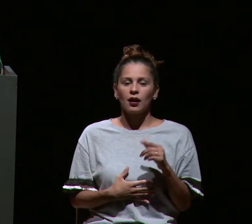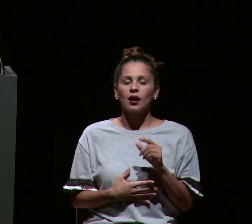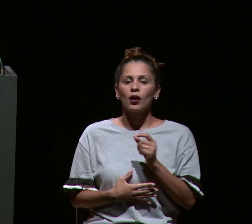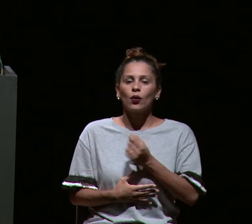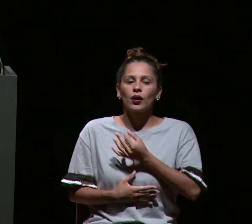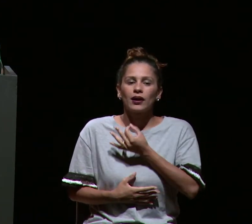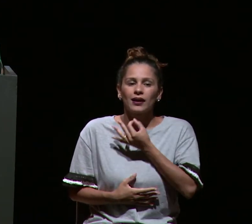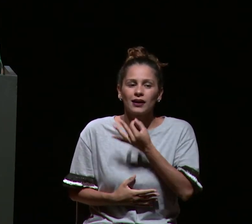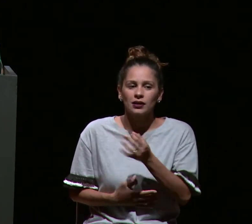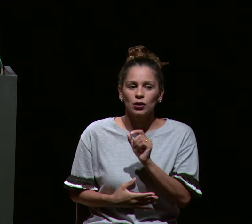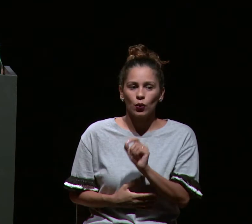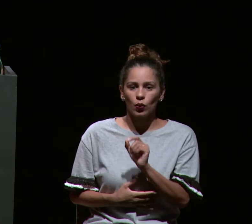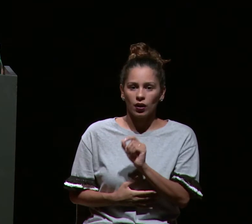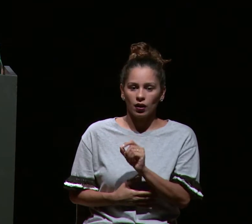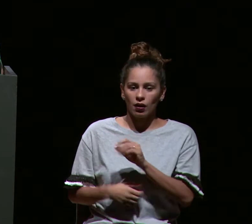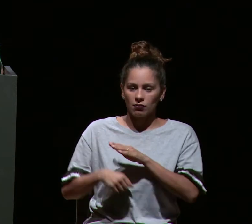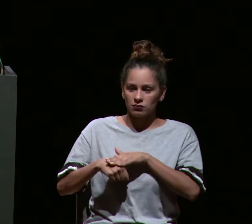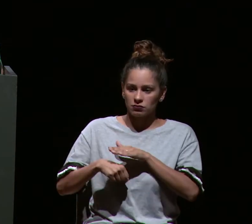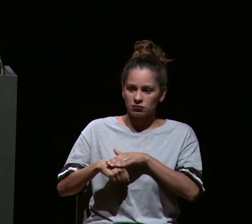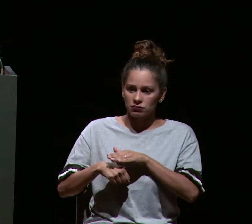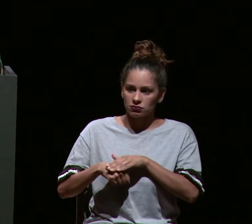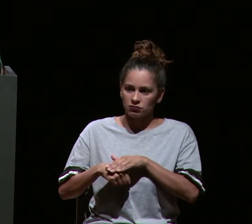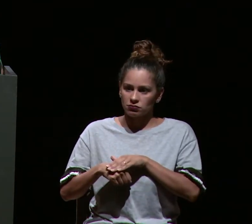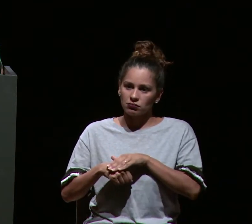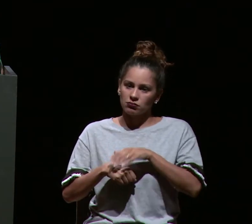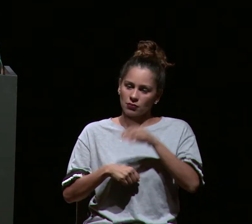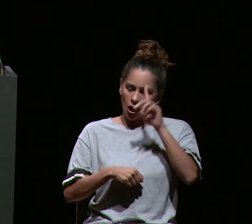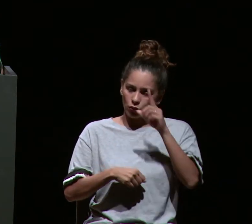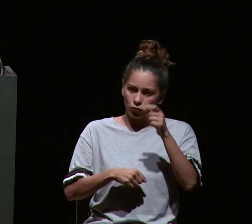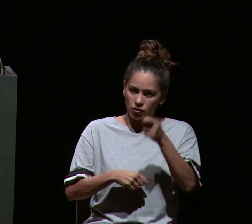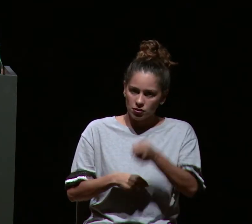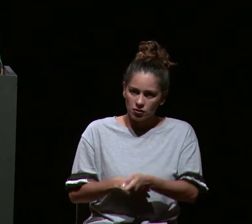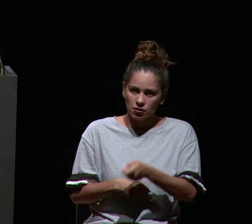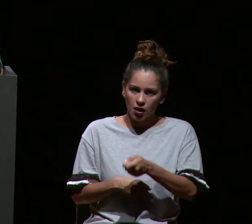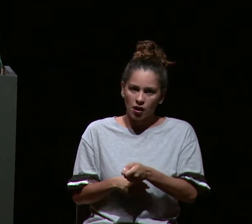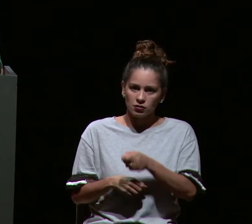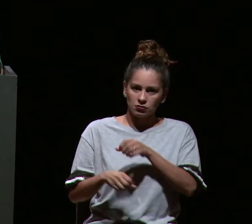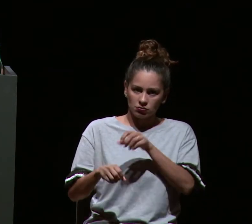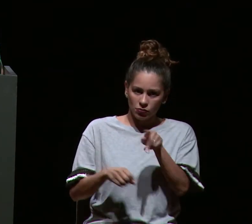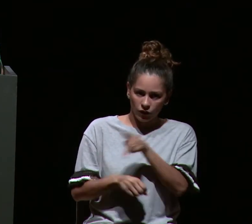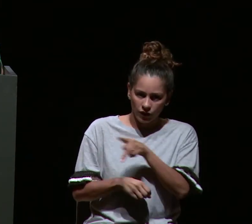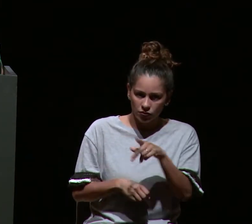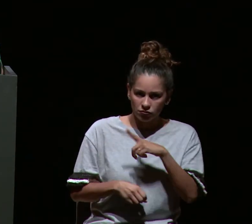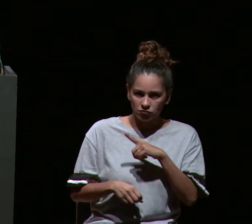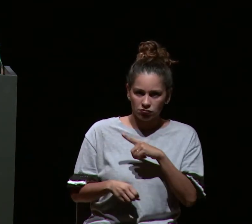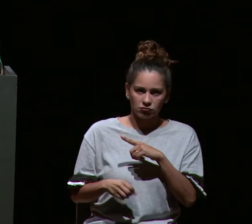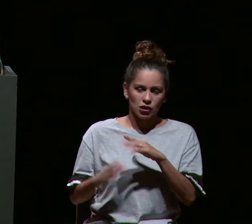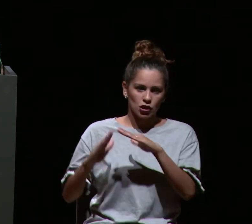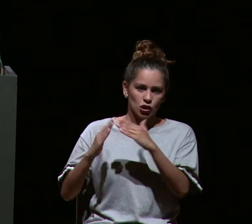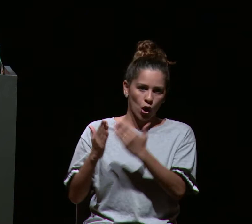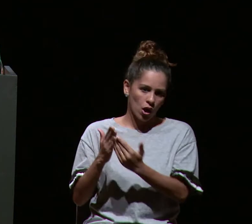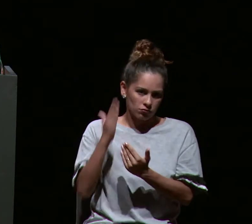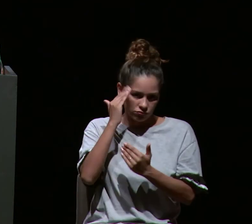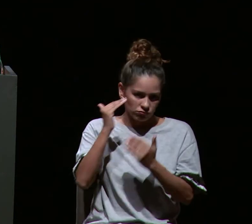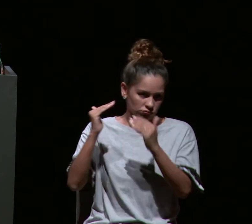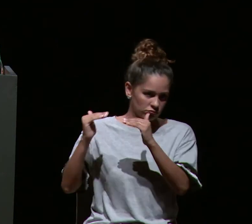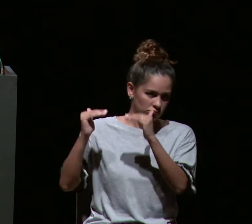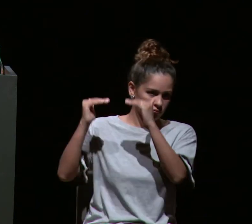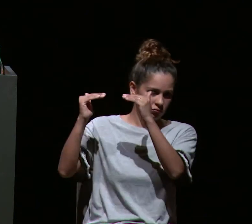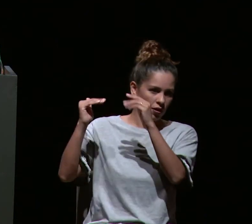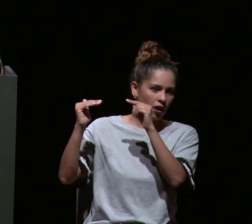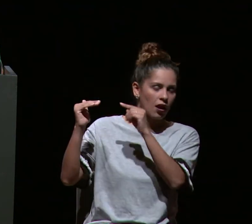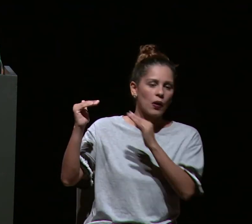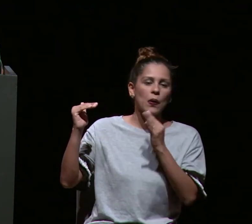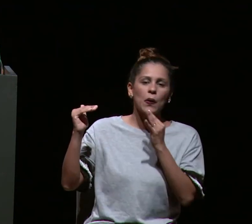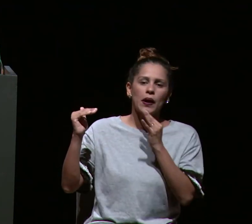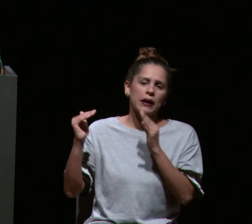à atuação de autoridades docentes ligadas a colégios oficiais de maior reputação, muitas vezes conhecedores de obras estrangeiras